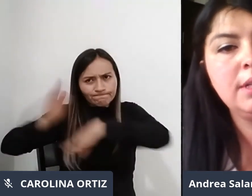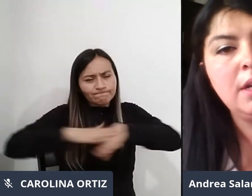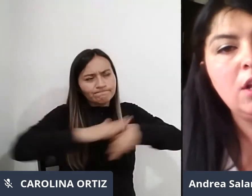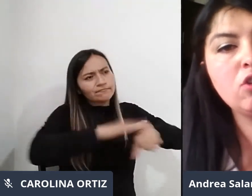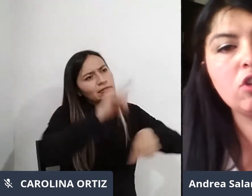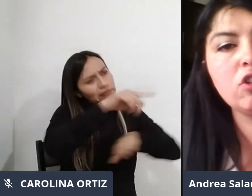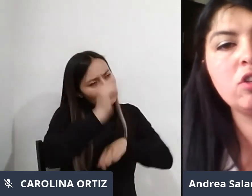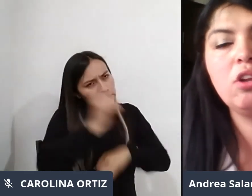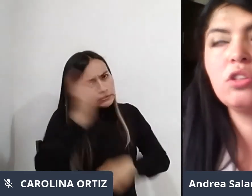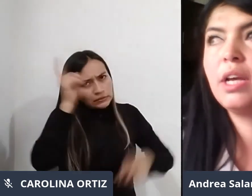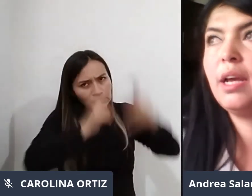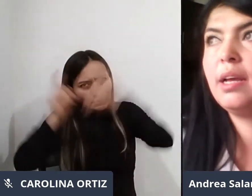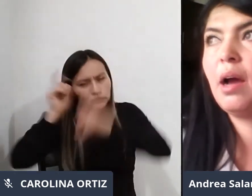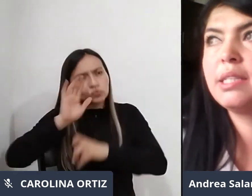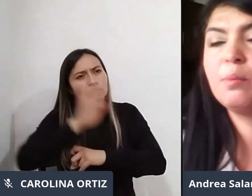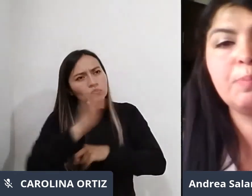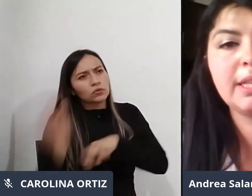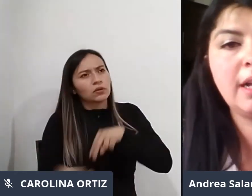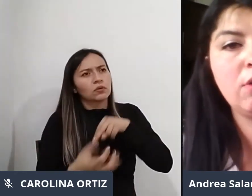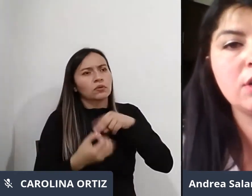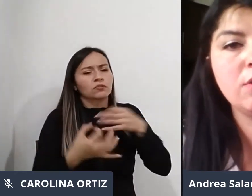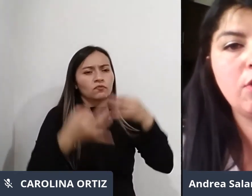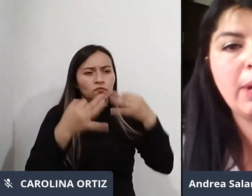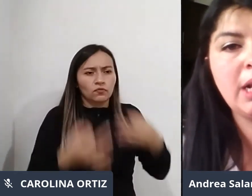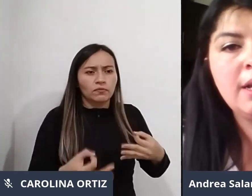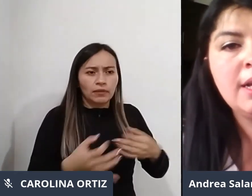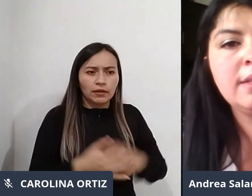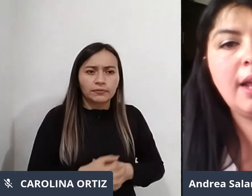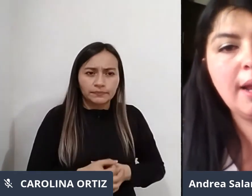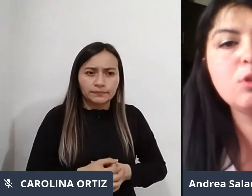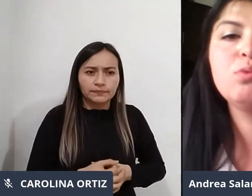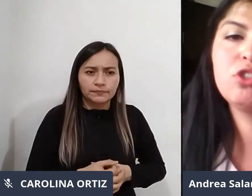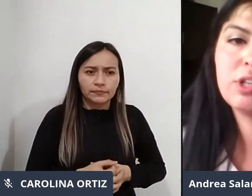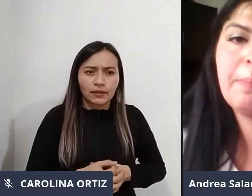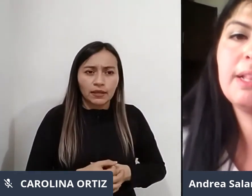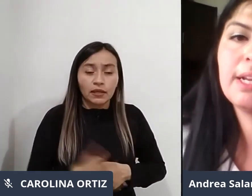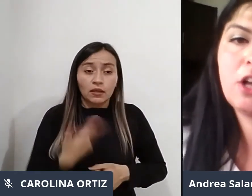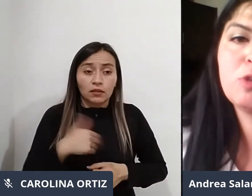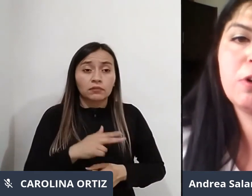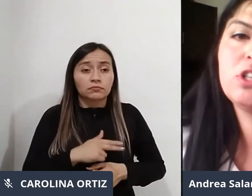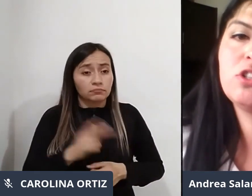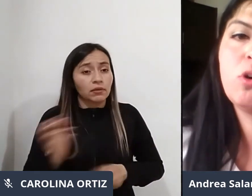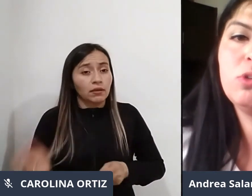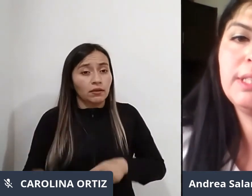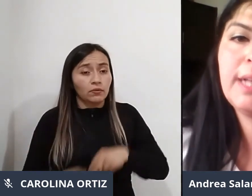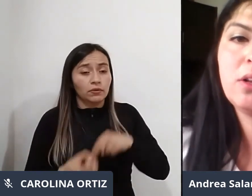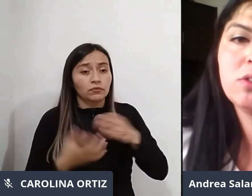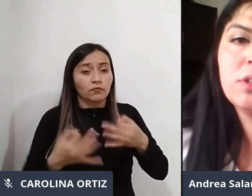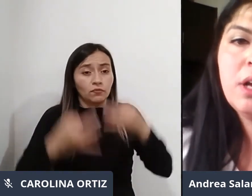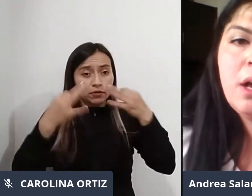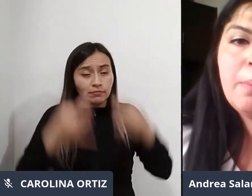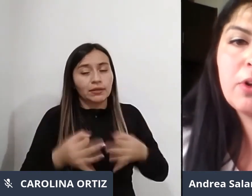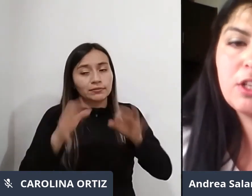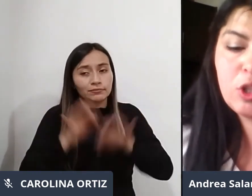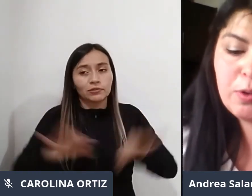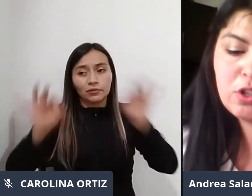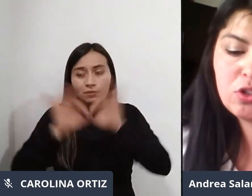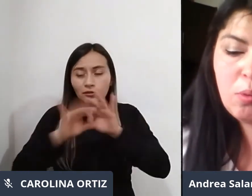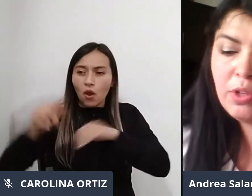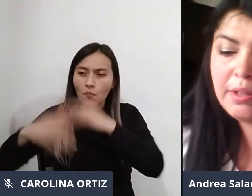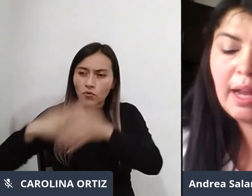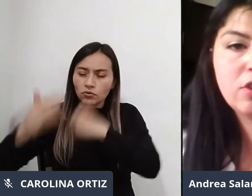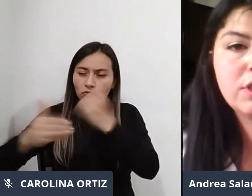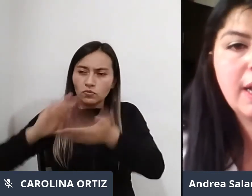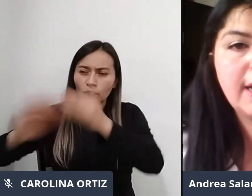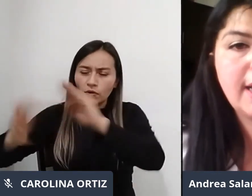formal. Nosotros, los que hacemos parte de la educación formal, tenemos mucho que aprender de los procesos comunitarios, porque esos